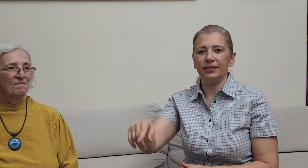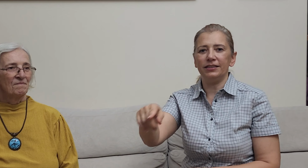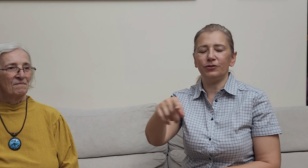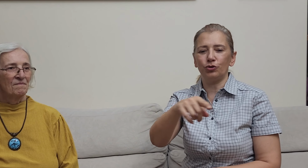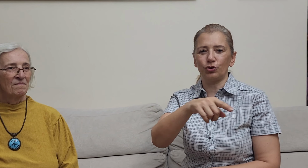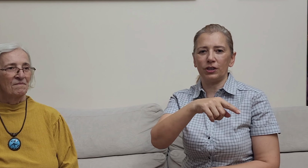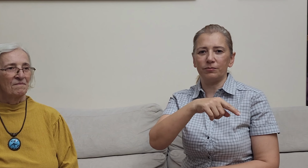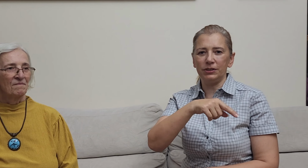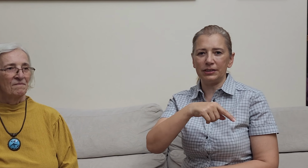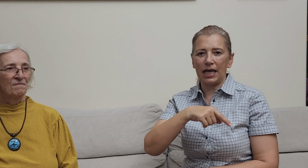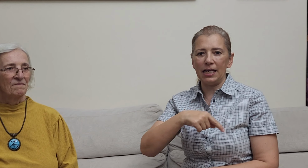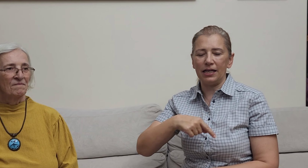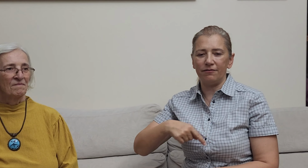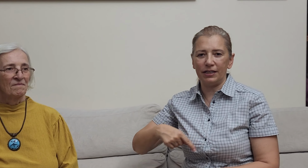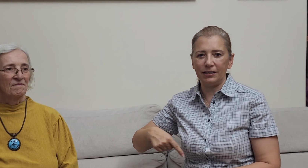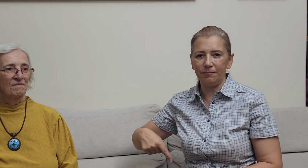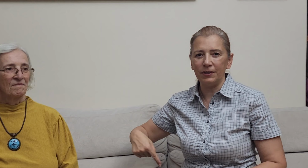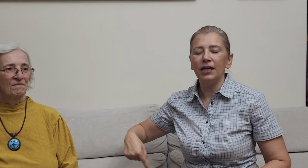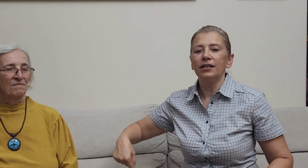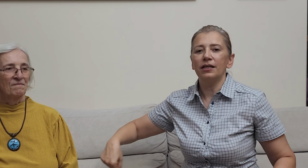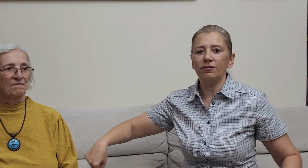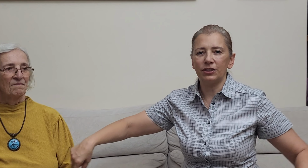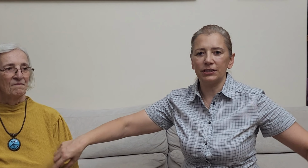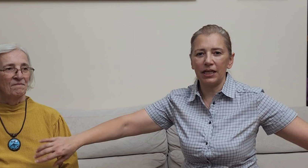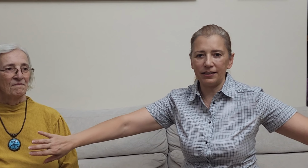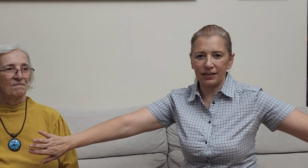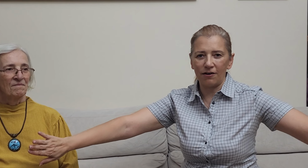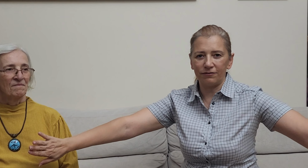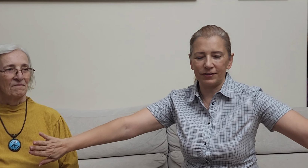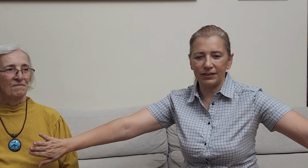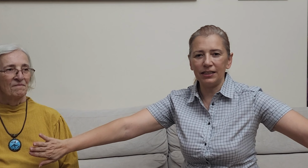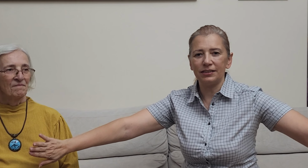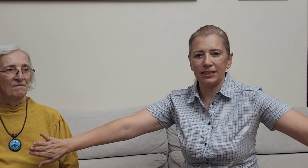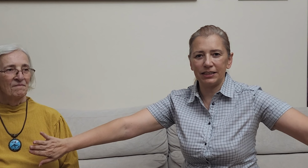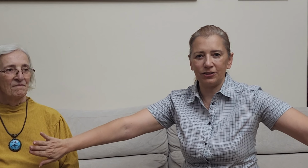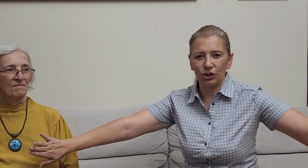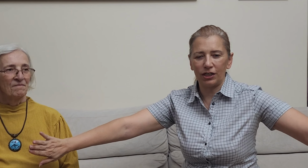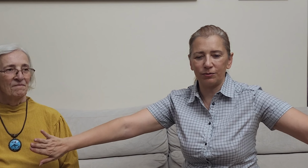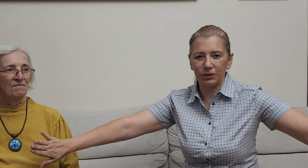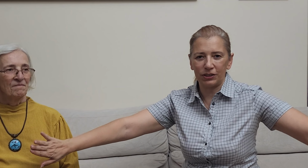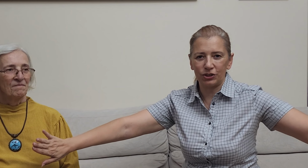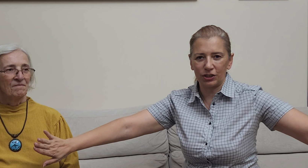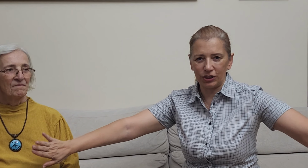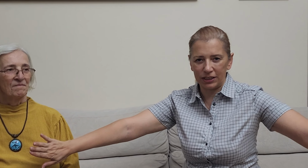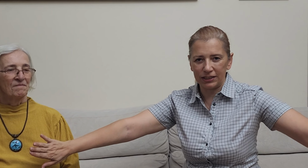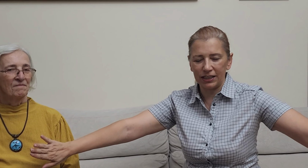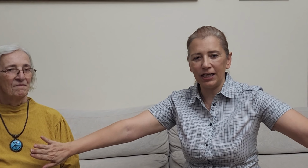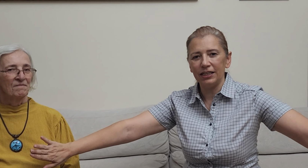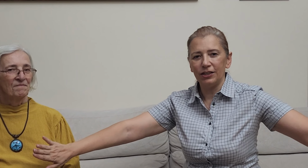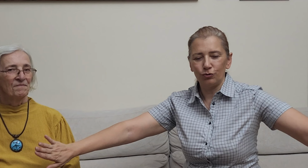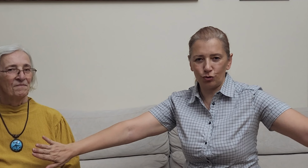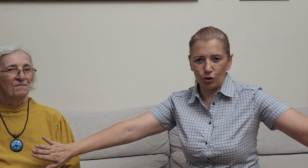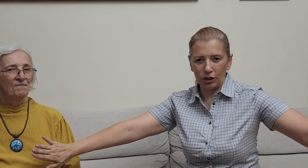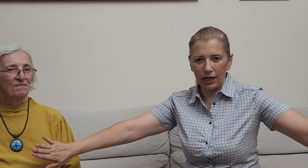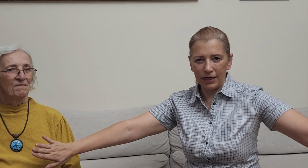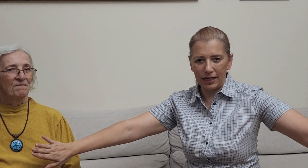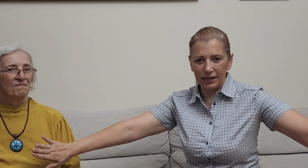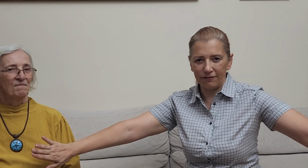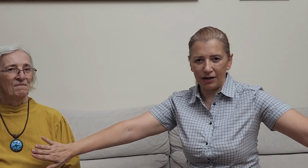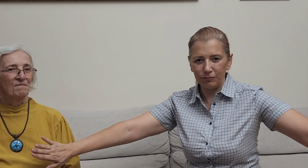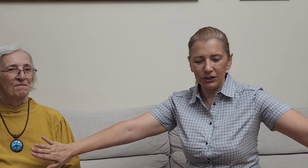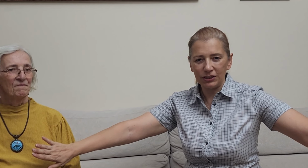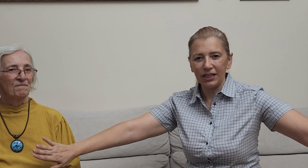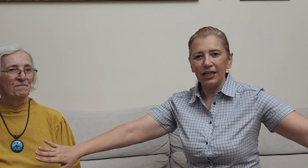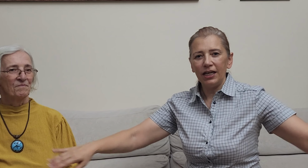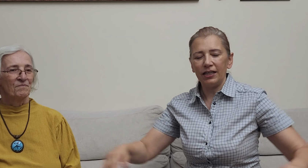ve çocuklarımız el ele verip tavşanın etrafında tazıyı dışarıda bırakacak şekilde duruyorlar, el